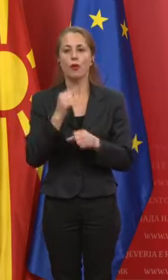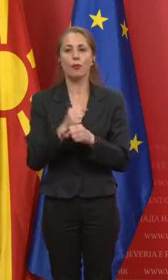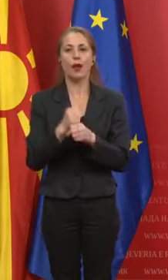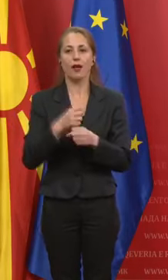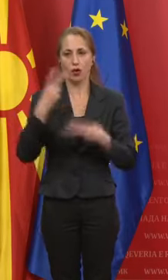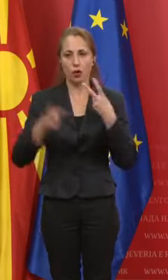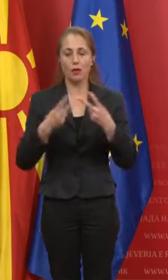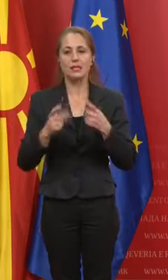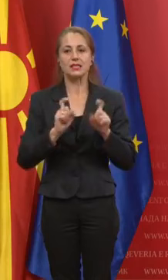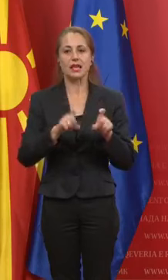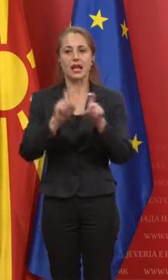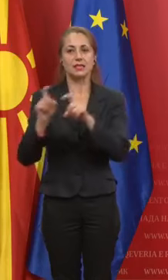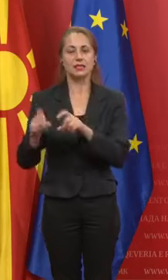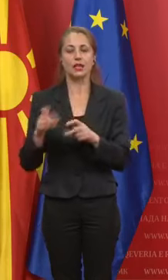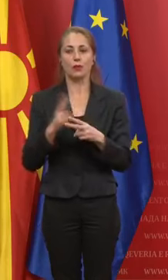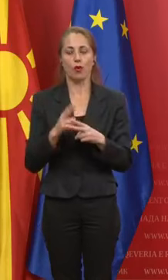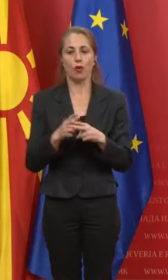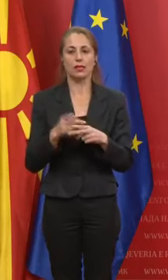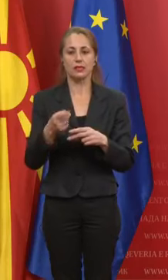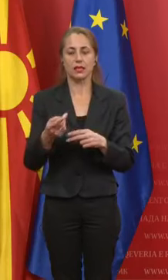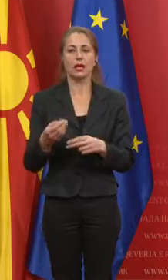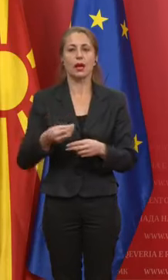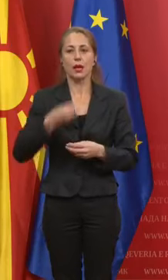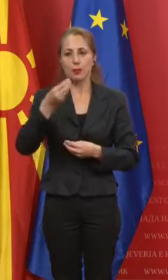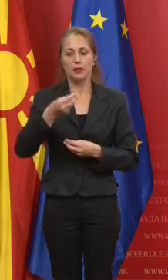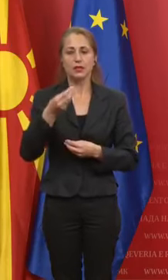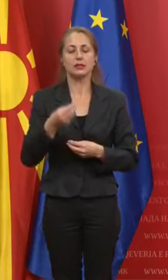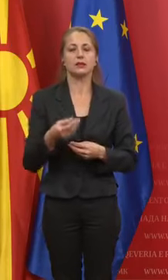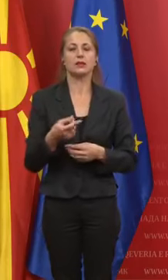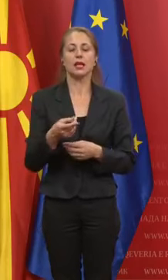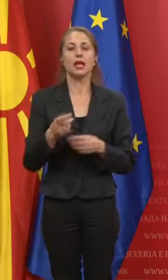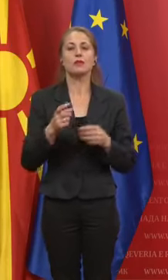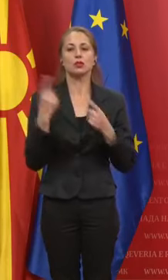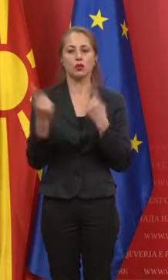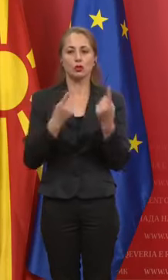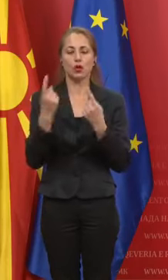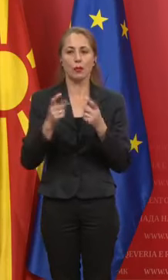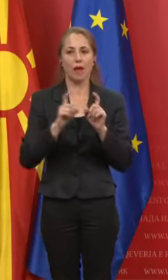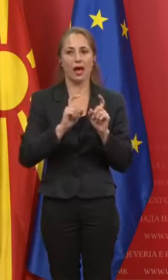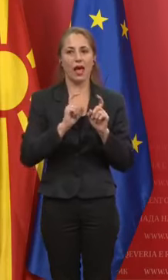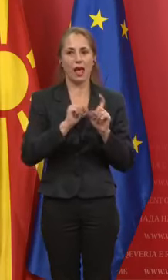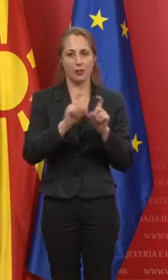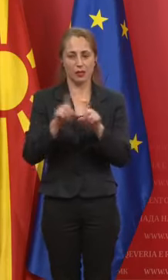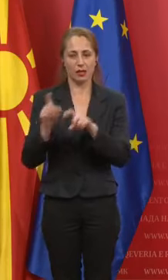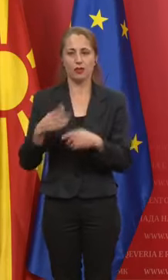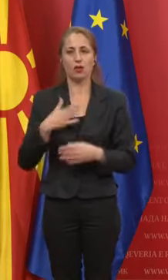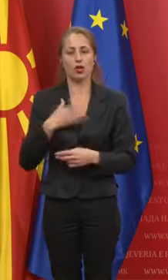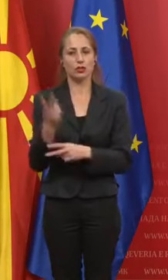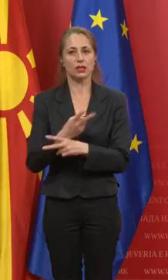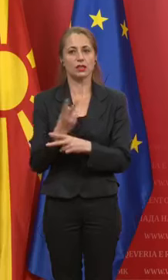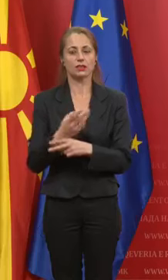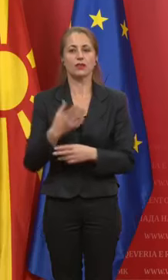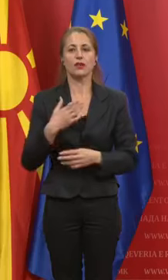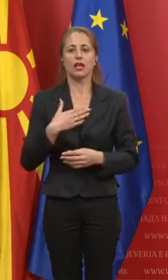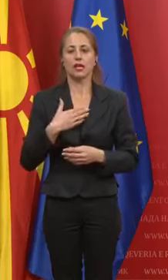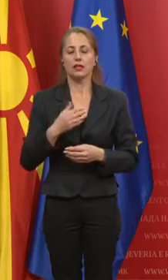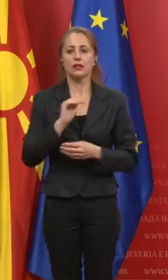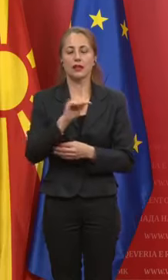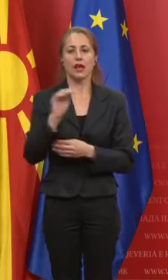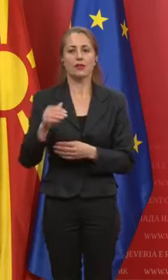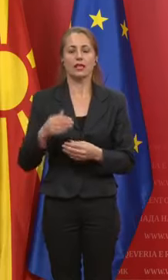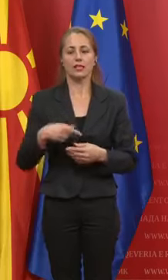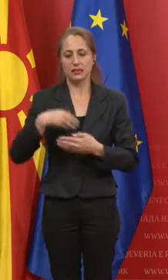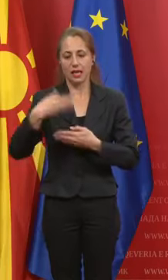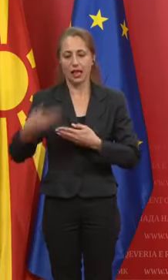Комисијата за заразни болести, да презентираме состојбата со епидемијата во нашата земја и да ги најаме следните